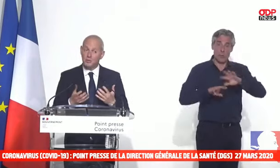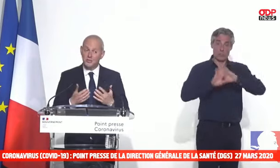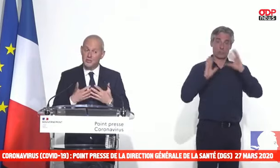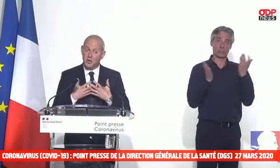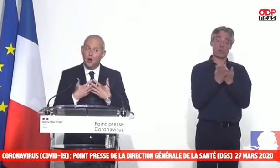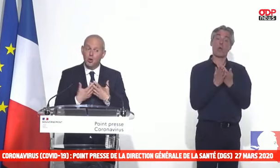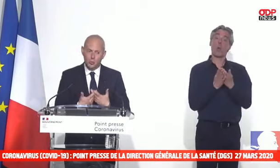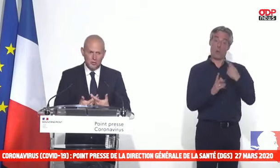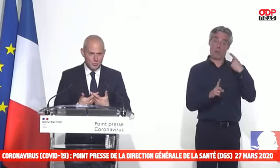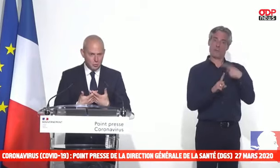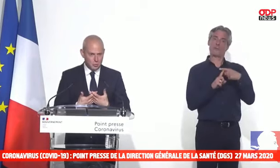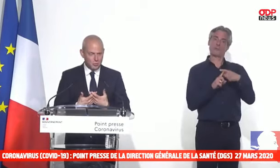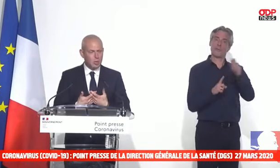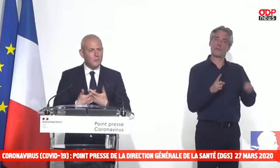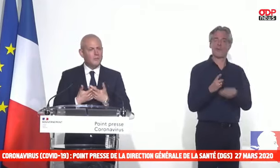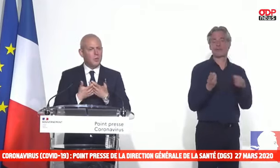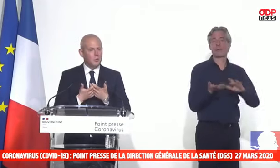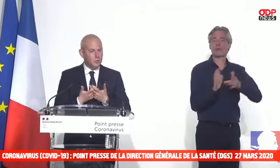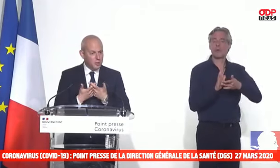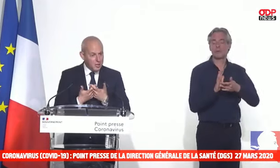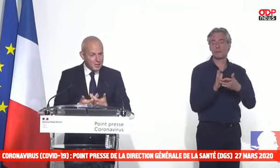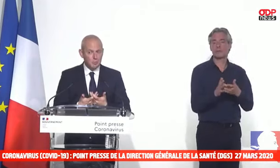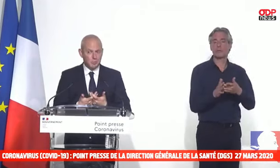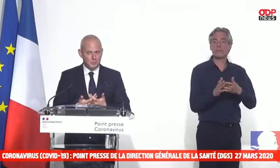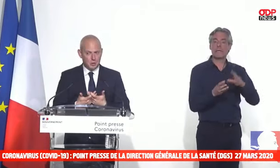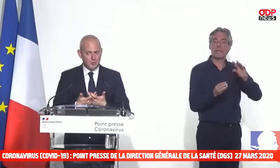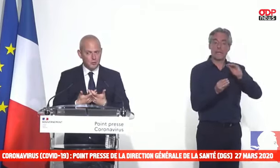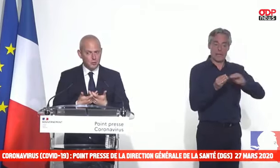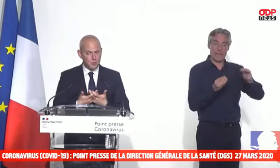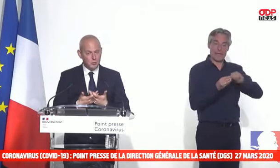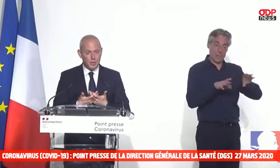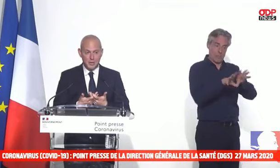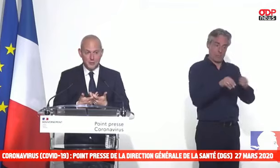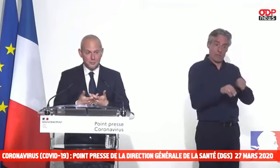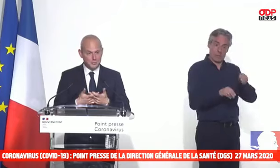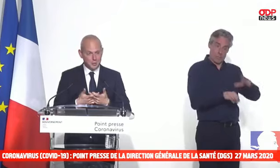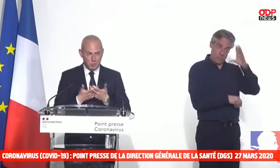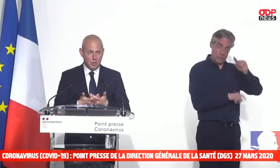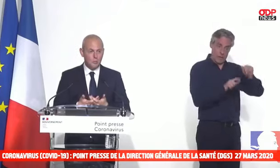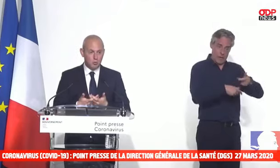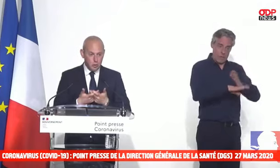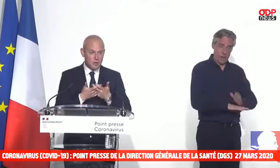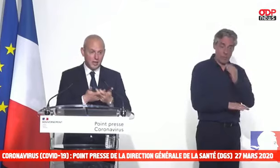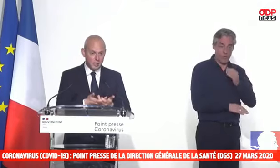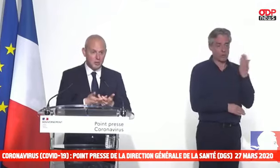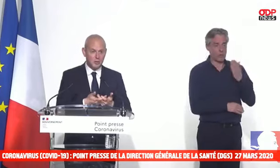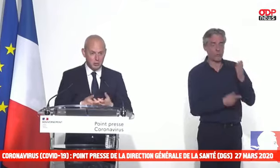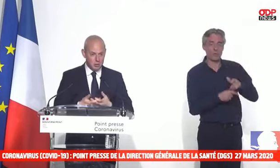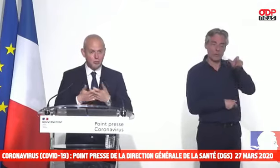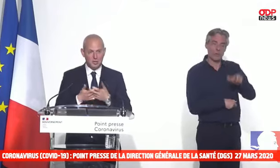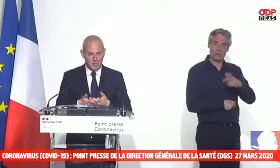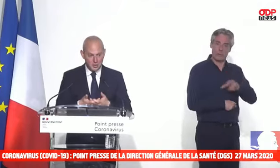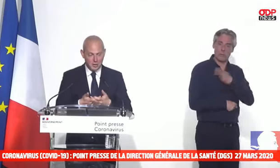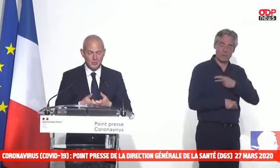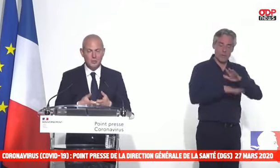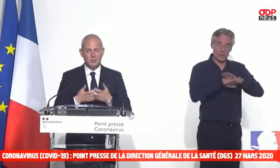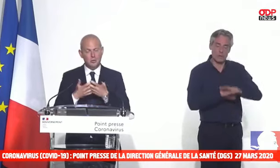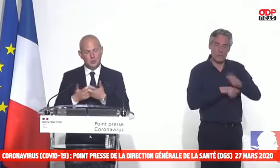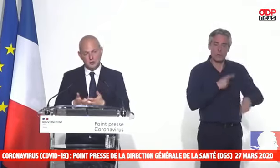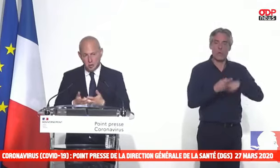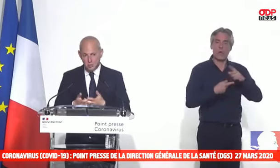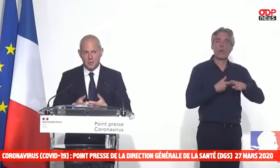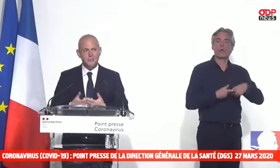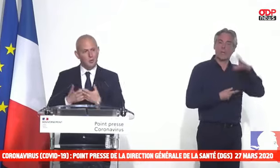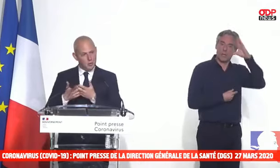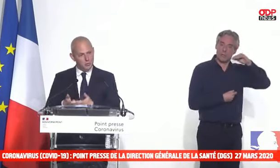parle aussi, et c'est encore plus important, de l'équipe qui va s'occuper du malade. Donc on a besoin d'un réanimateur, on a besoin d'un interne, on a besoin